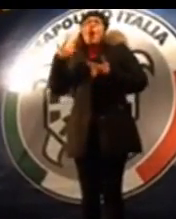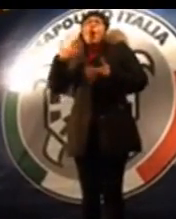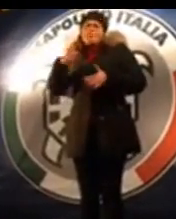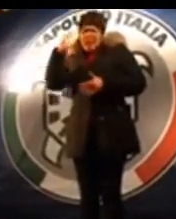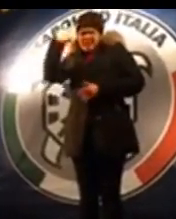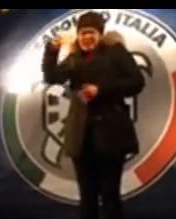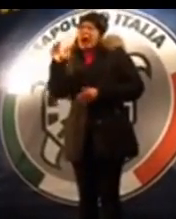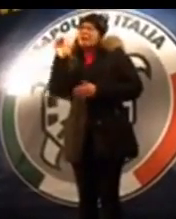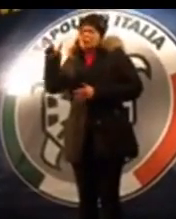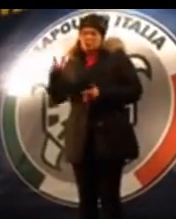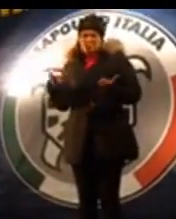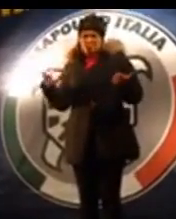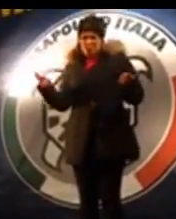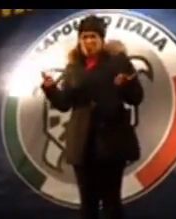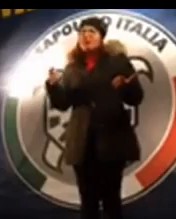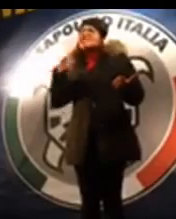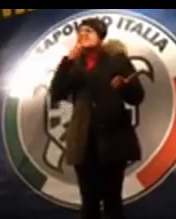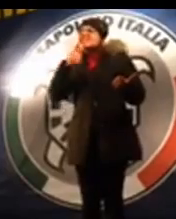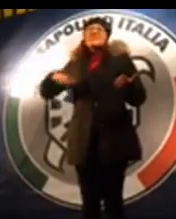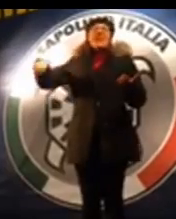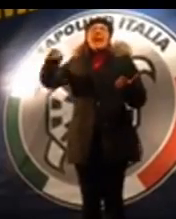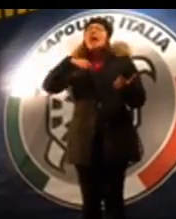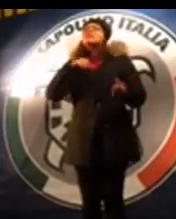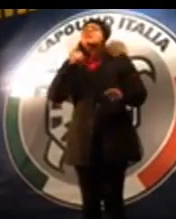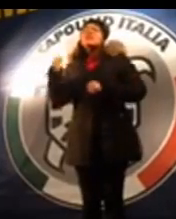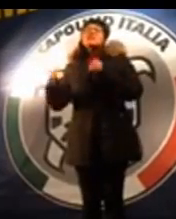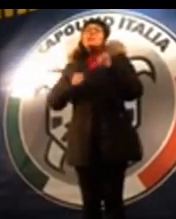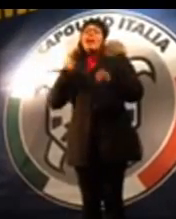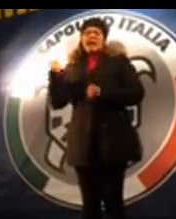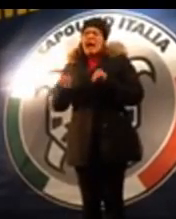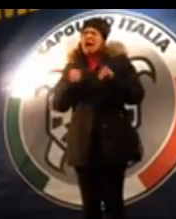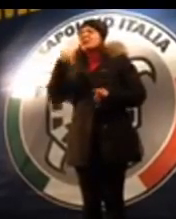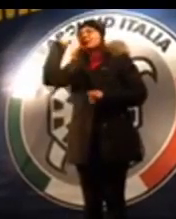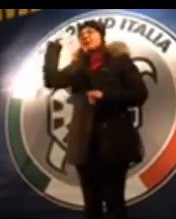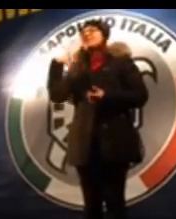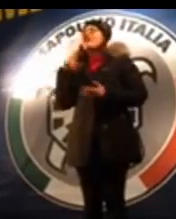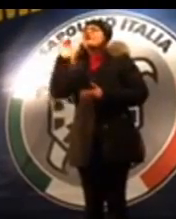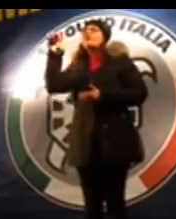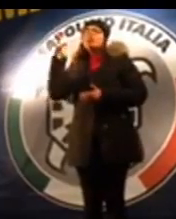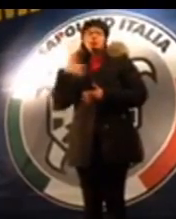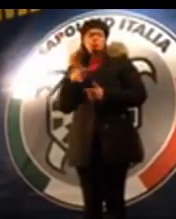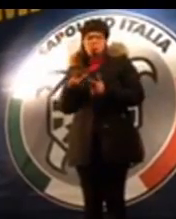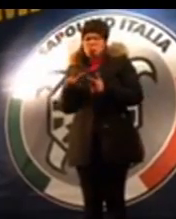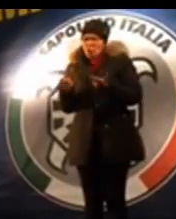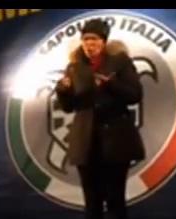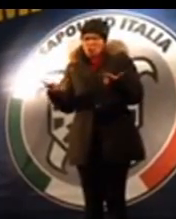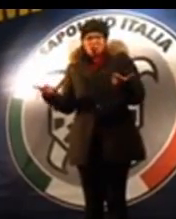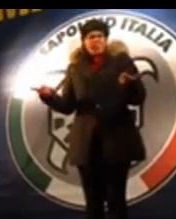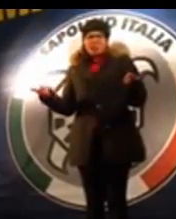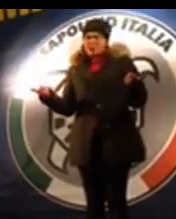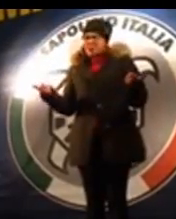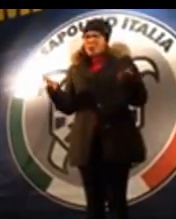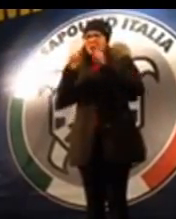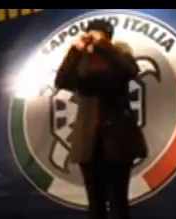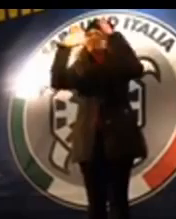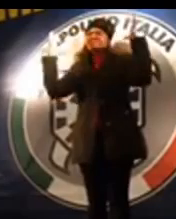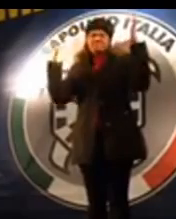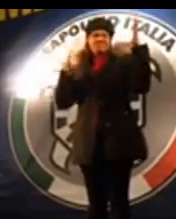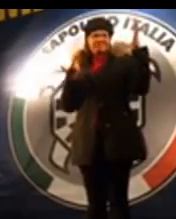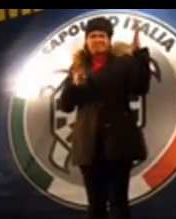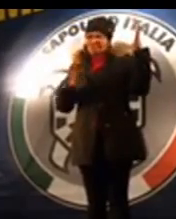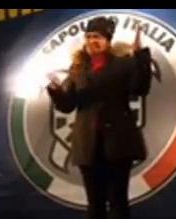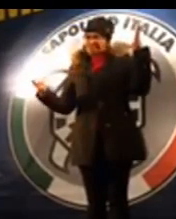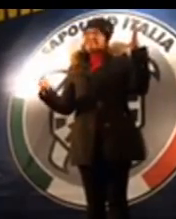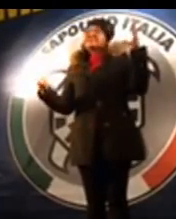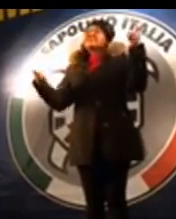giovani lavoratori, centinaia di migliaia di italiani che non sanno immaginarlo neanche un futuro, e dobbiamo tornare a parlare